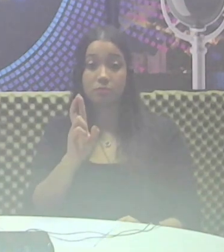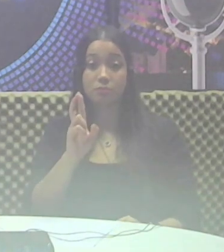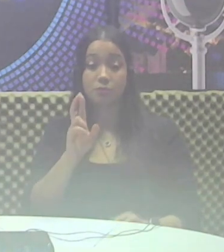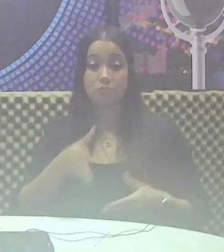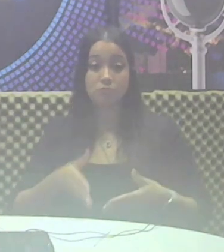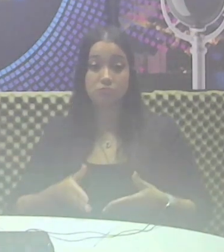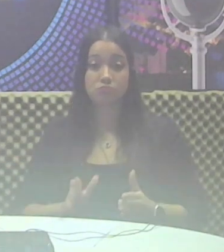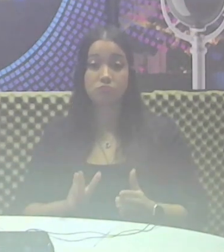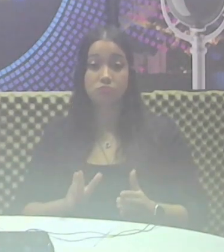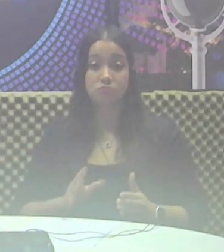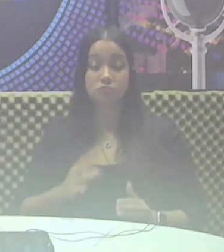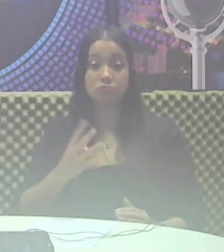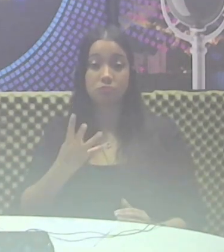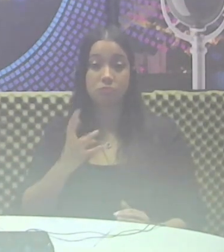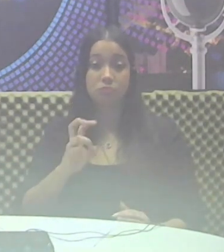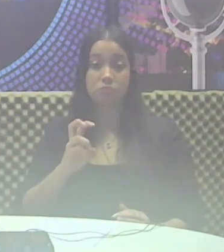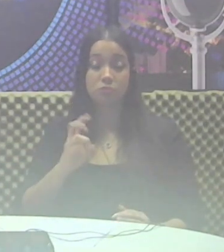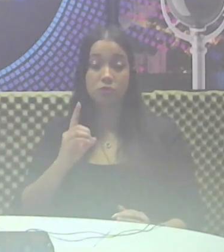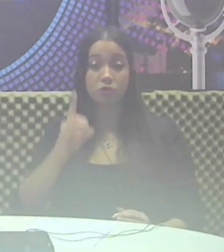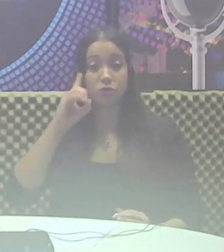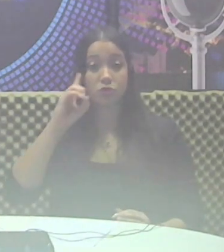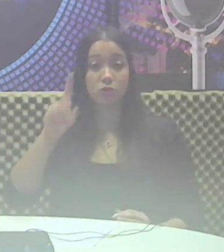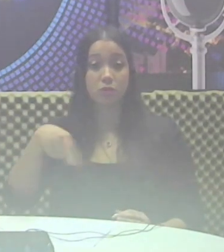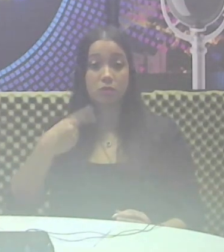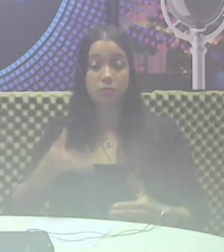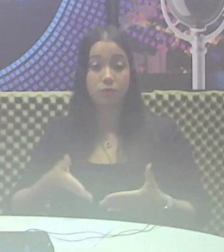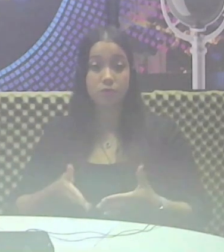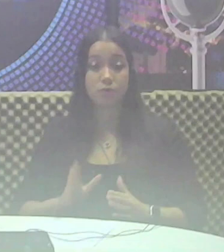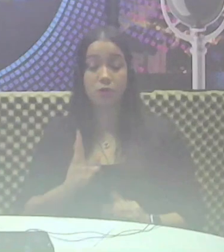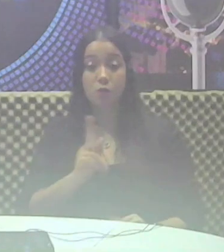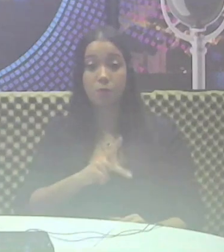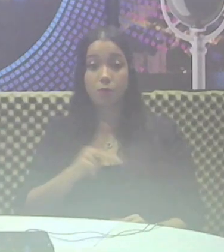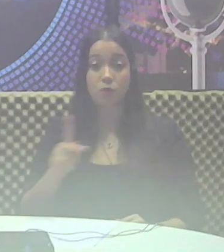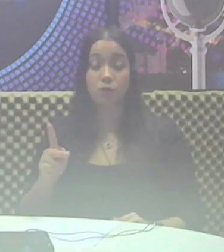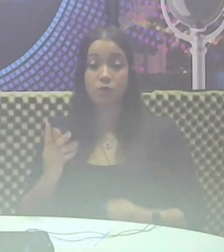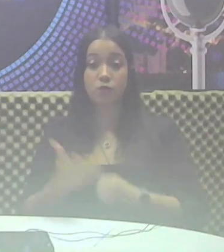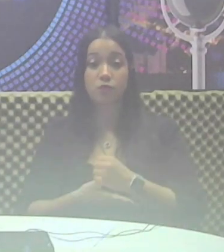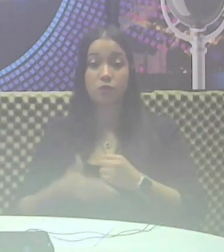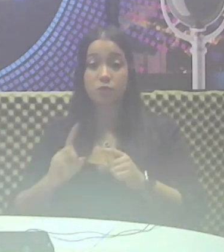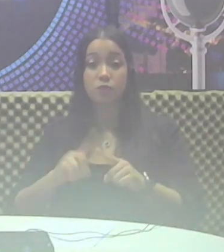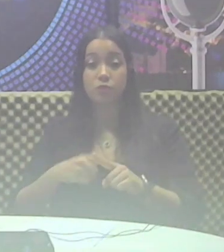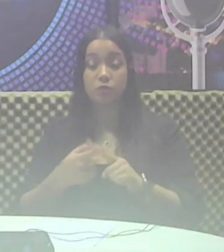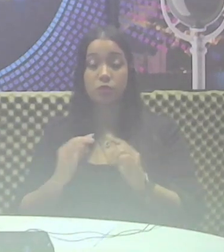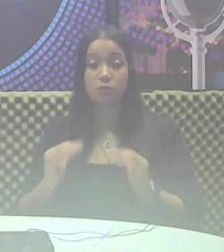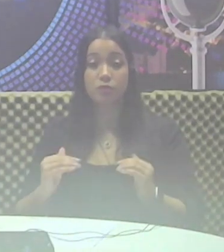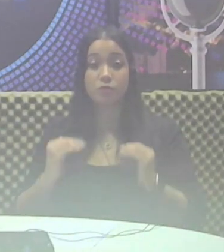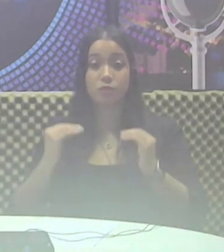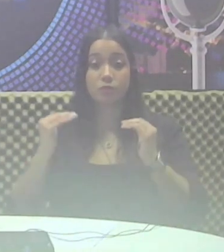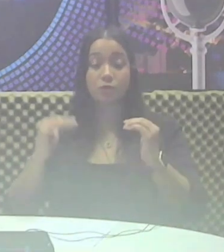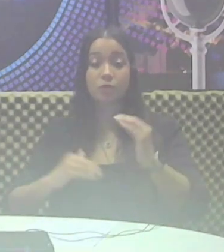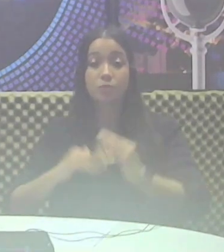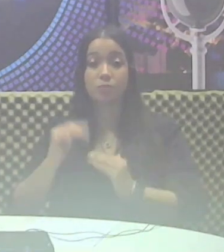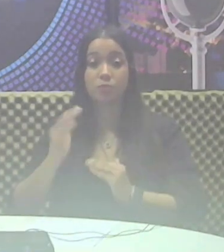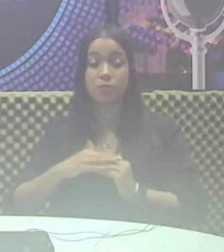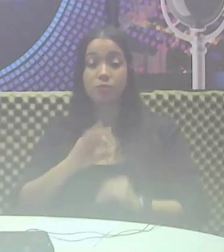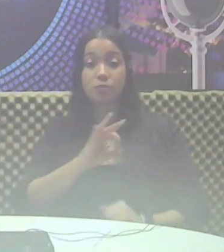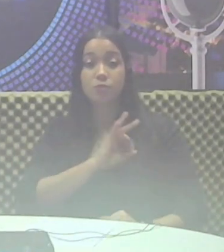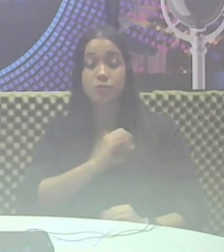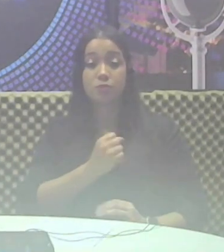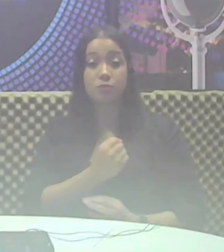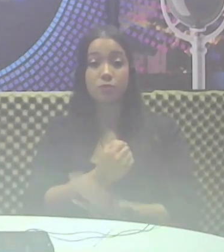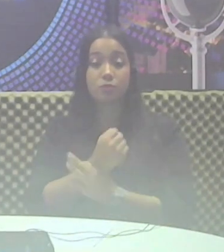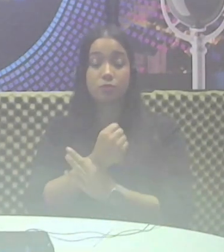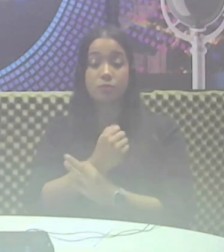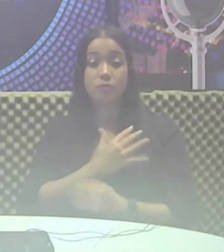puérperas, 45 dias após o parto, professores do ensino básico e superior, profissionais das Forças Armadas e das Forças